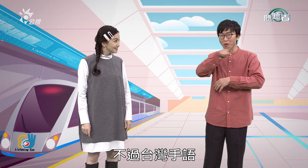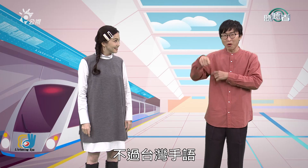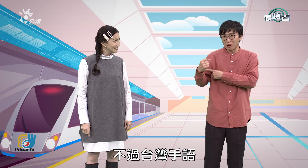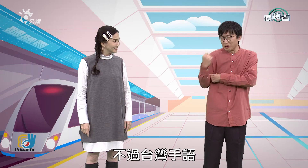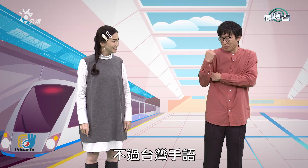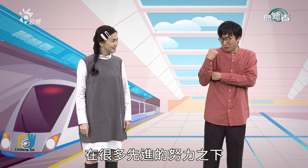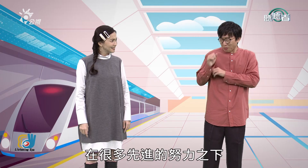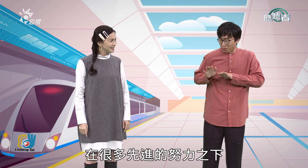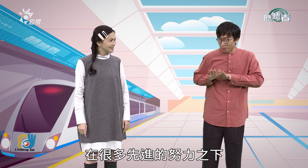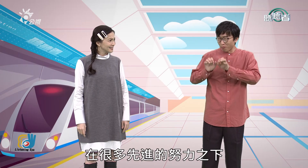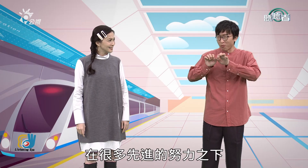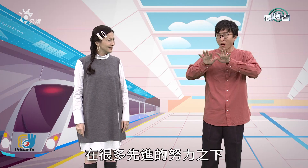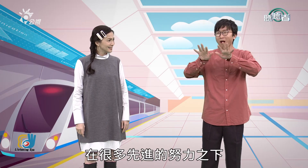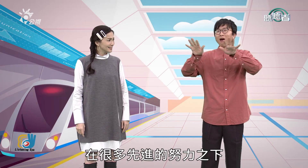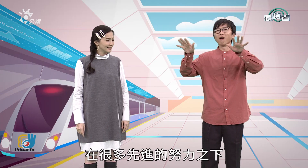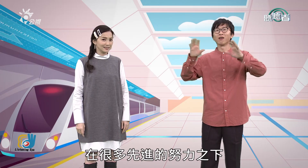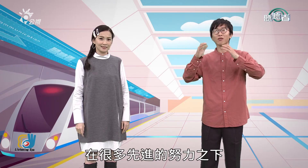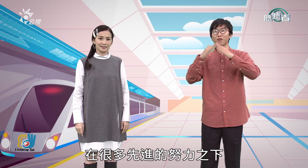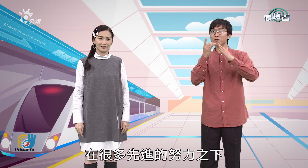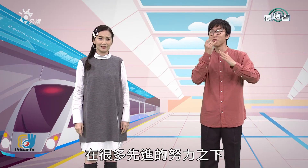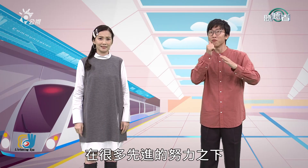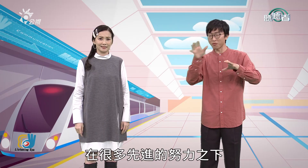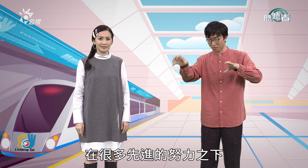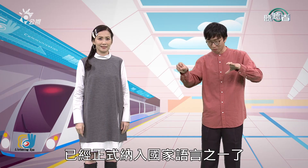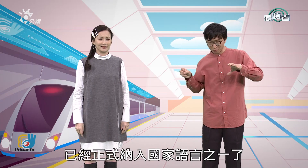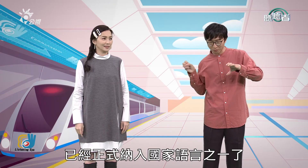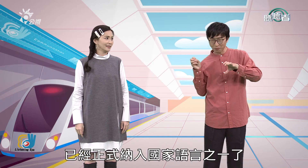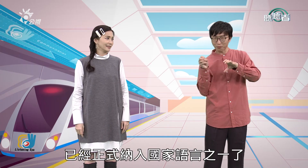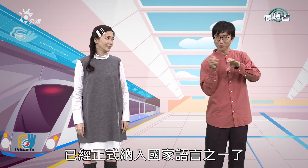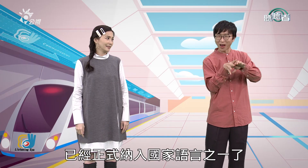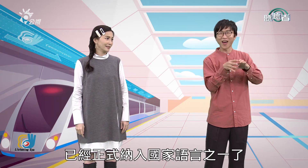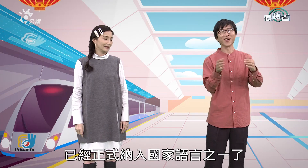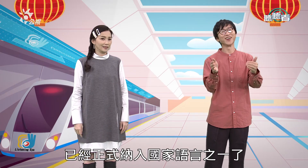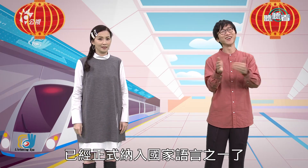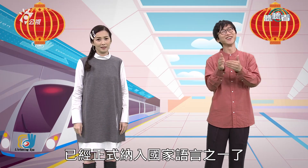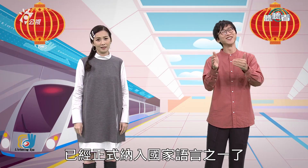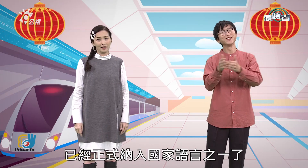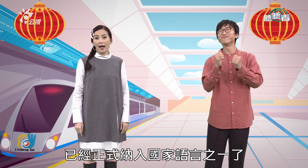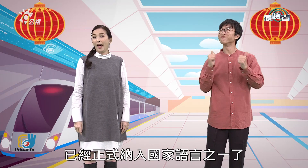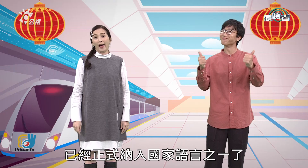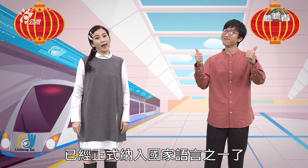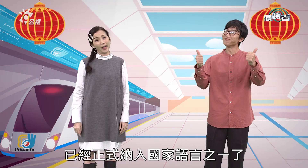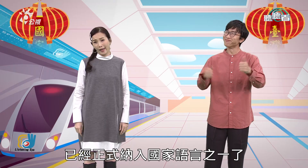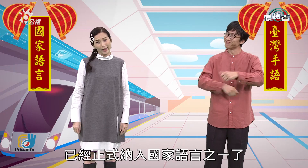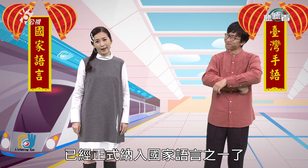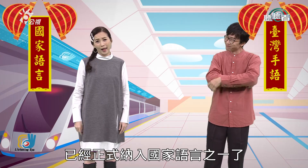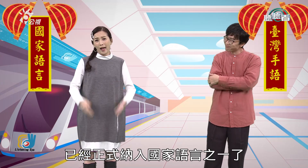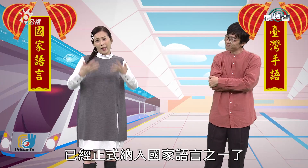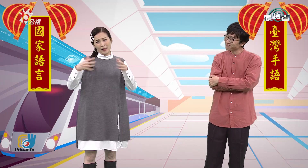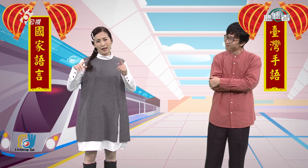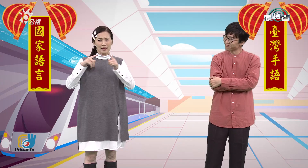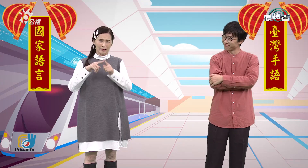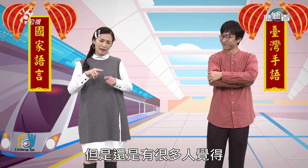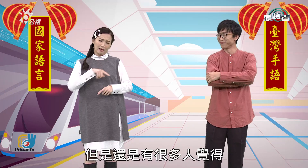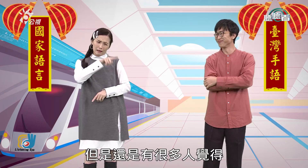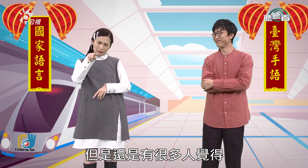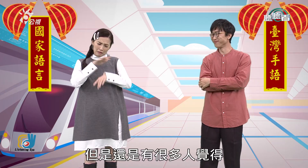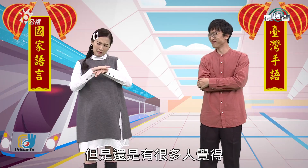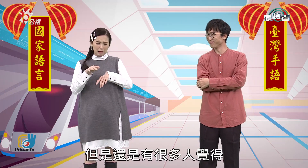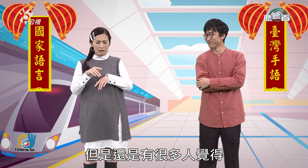湾手语在很多先进的努力之下，已经正式纳入国家语言之一了。 但是啊，